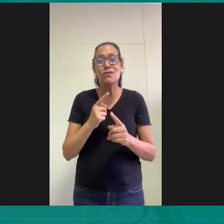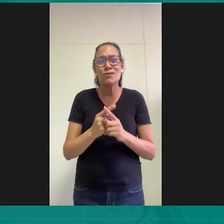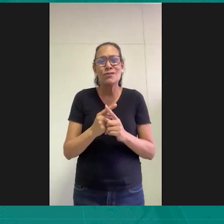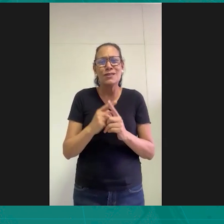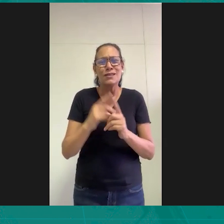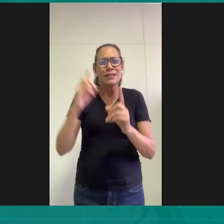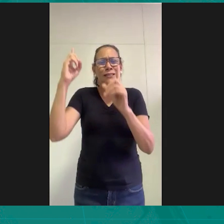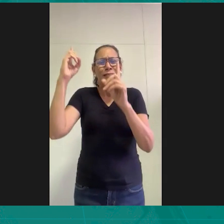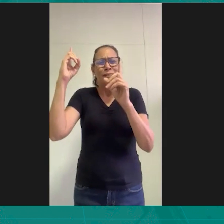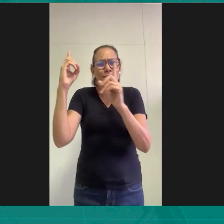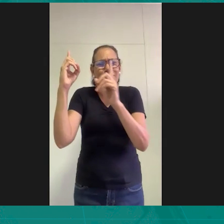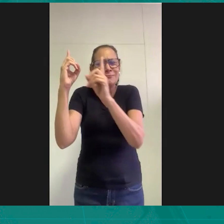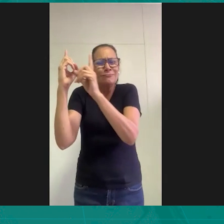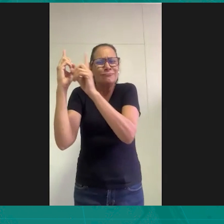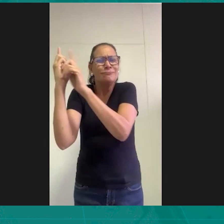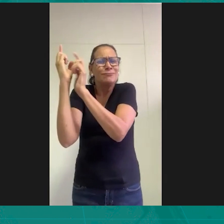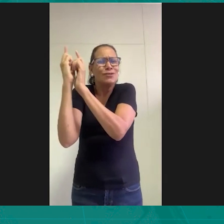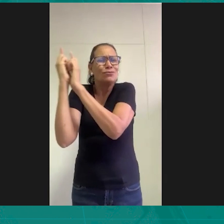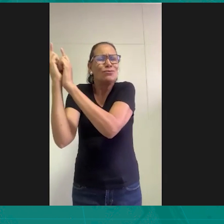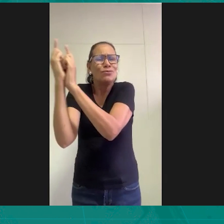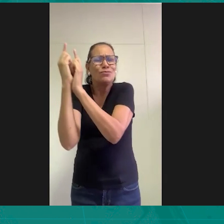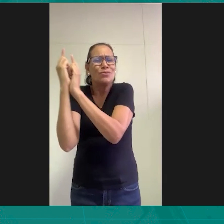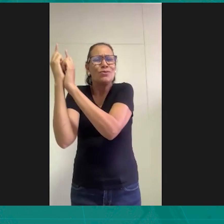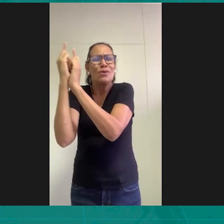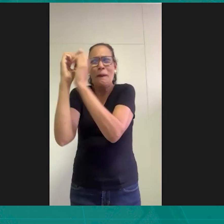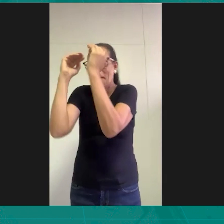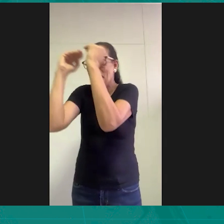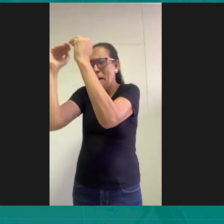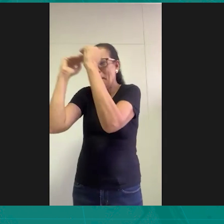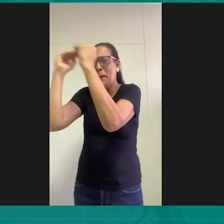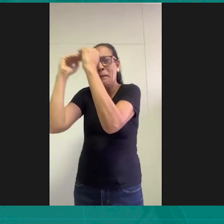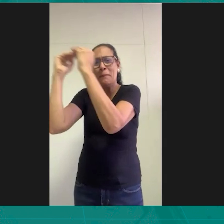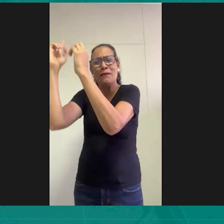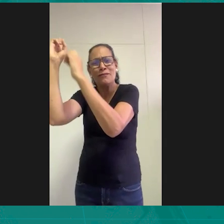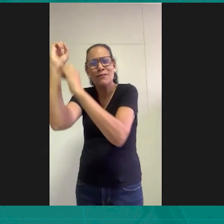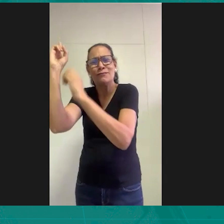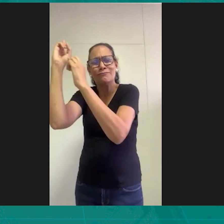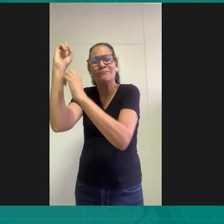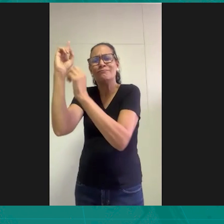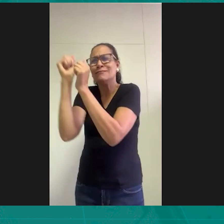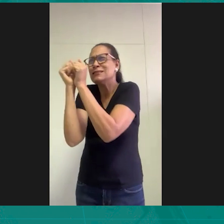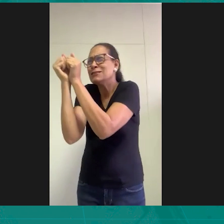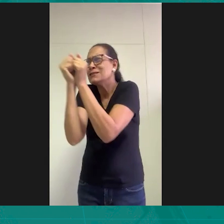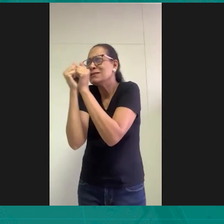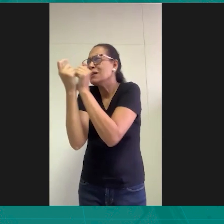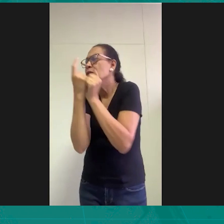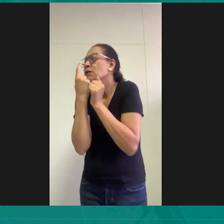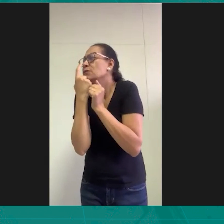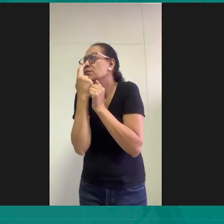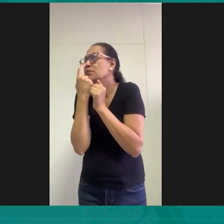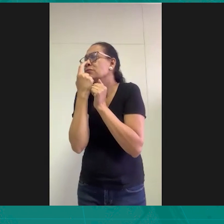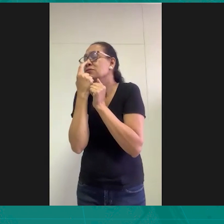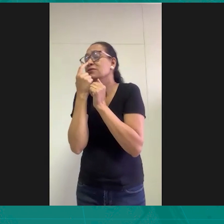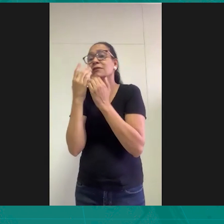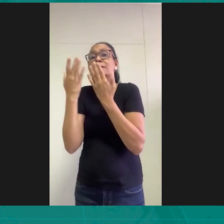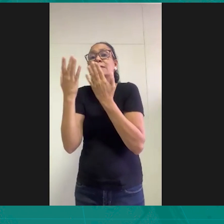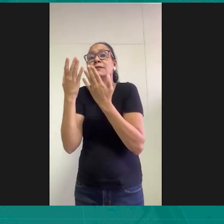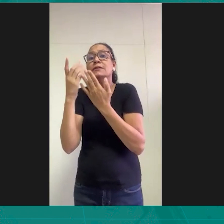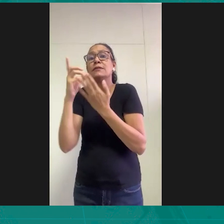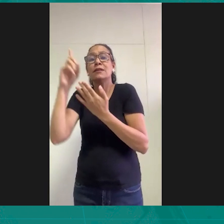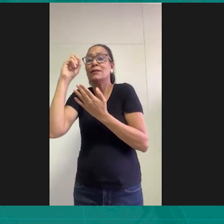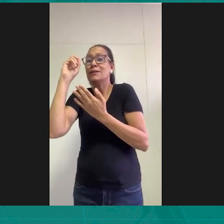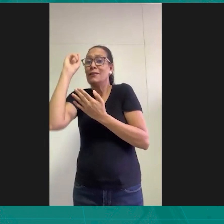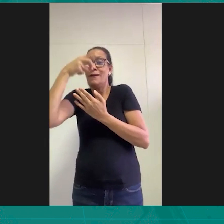o Senhor, certo? O que você pedir é o que Ele quer fazer. Só que Ele só precisa de um comando aqui na terra, que é